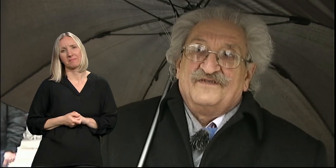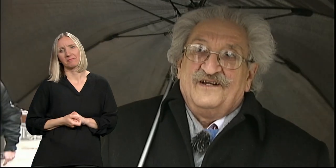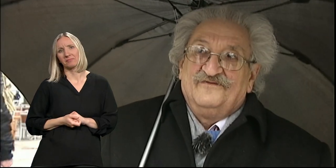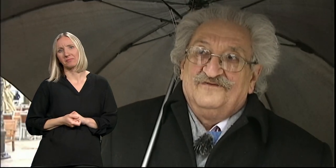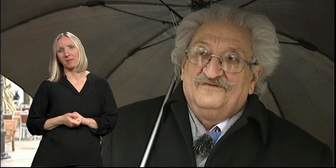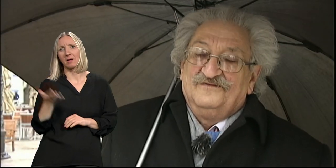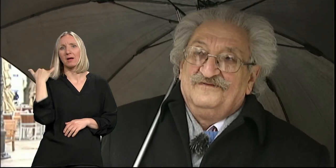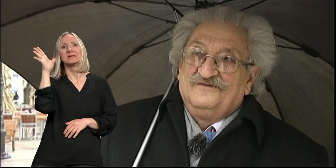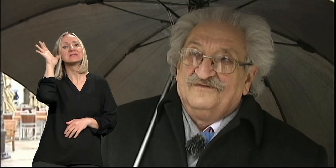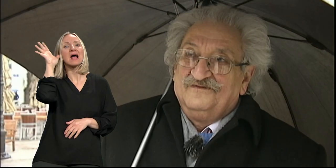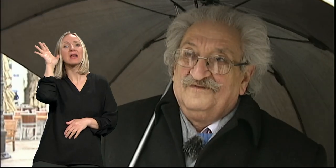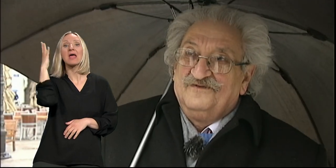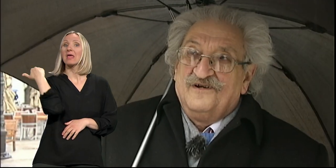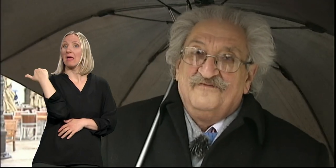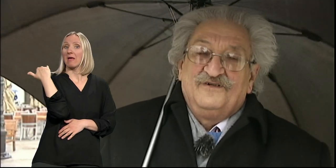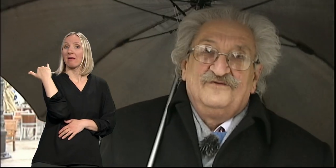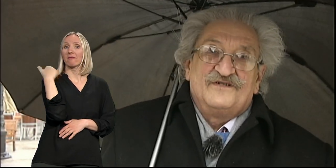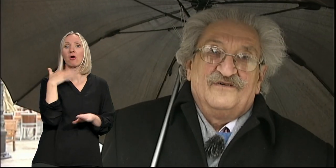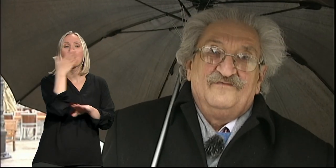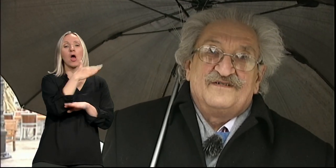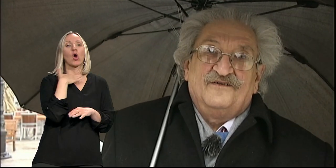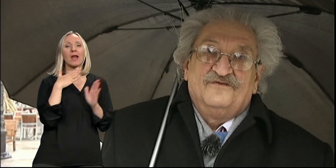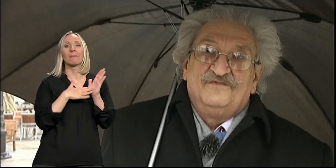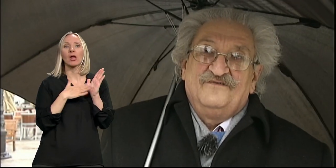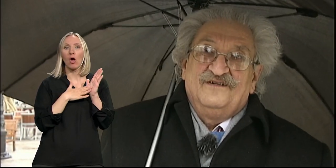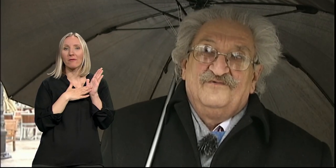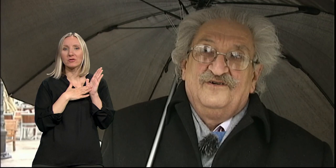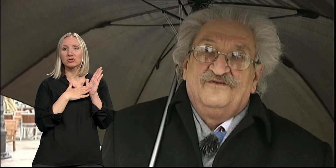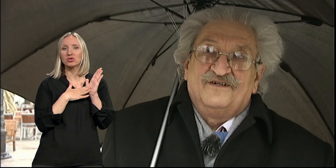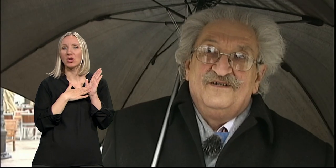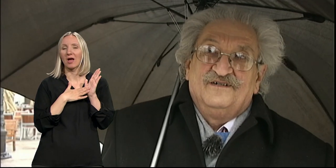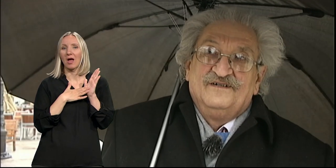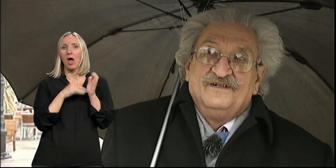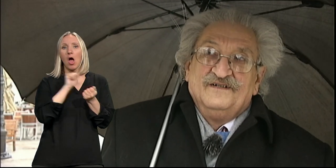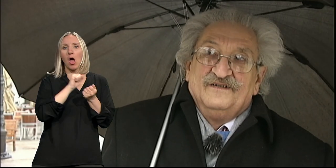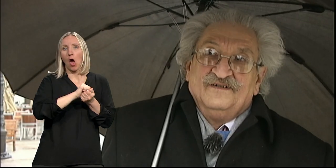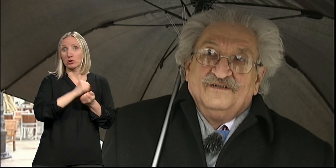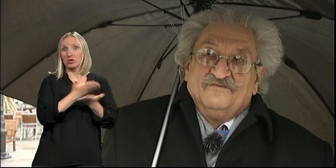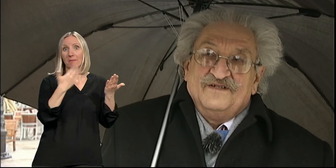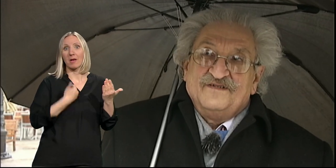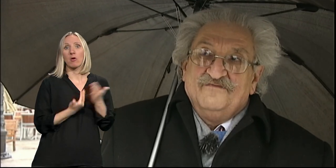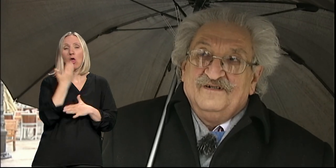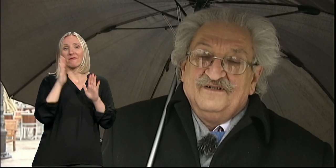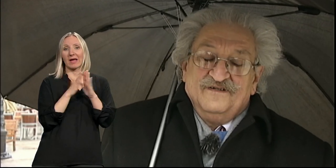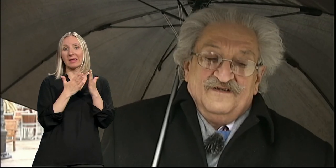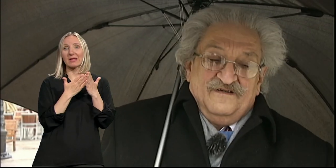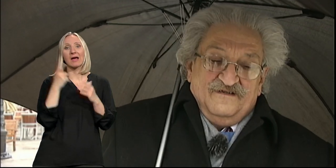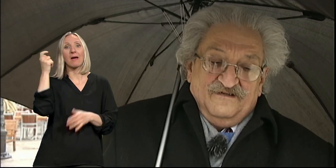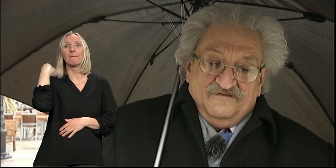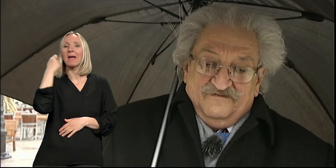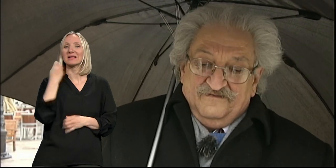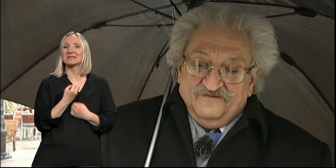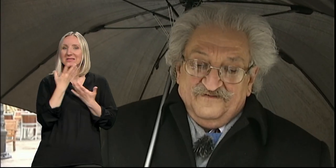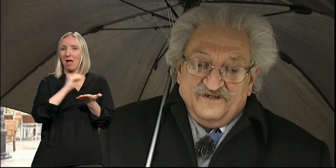Nedavno u Sarajevu, kod Gorana Mikulića u Rabi Cartu, objavljena moja nova knjiga pesama